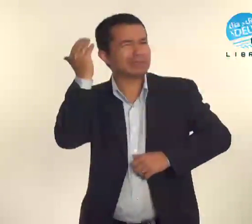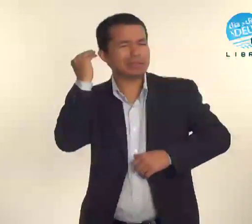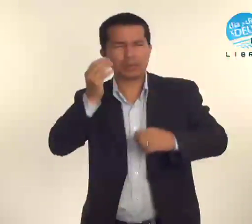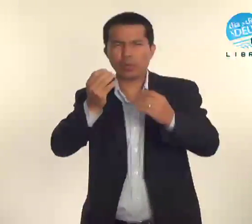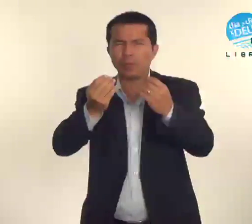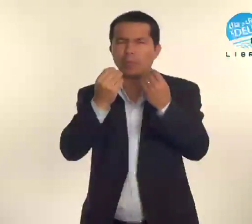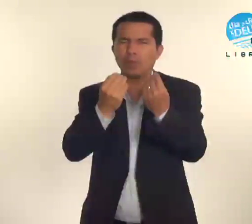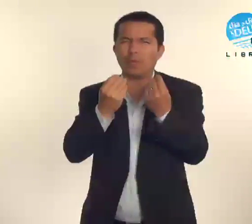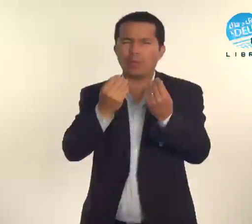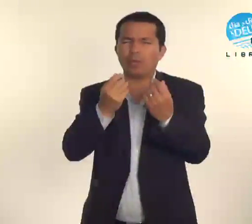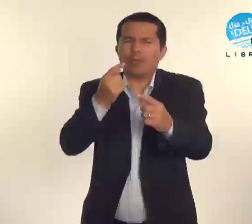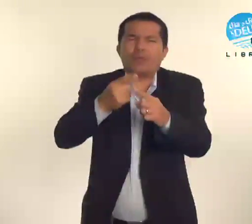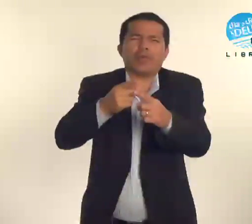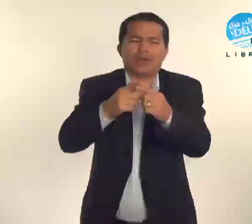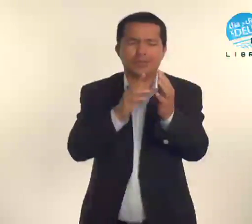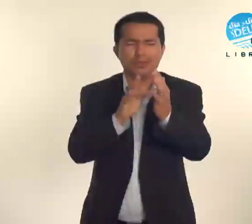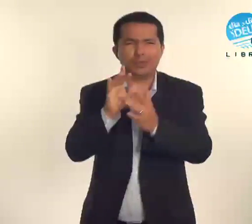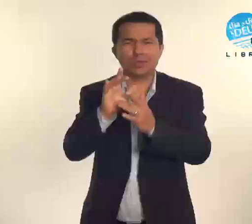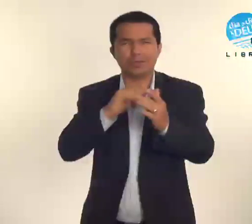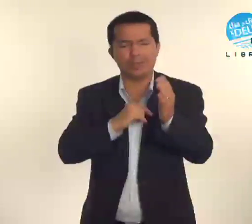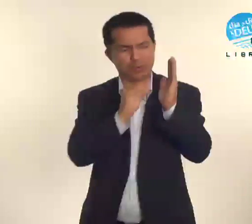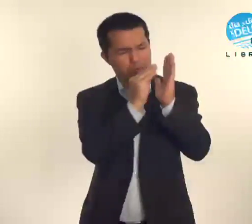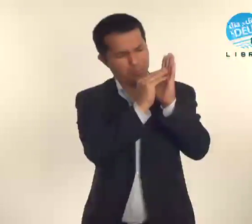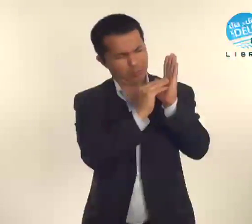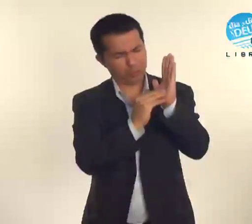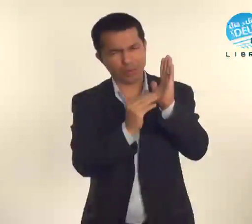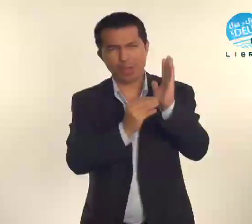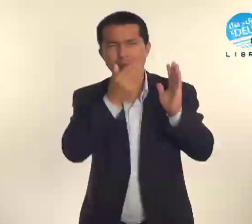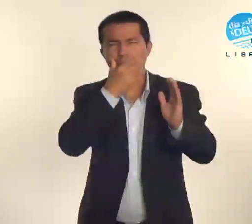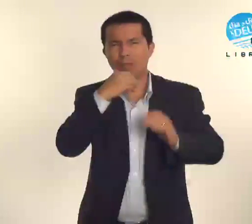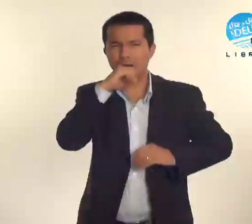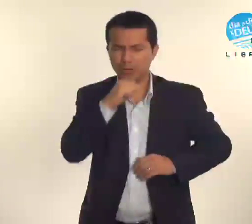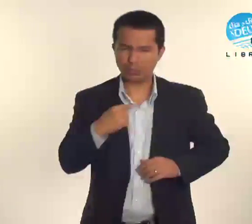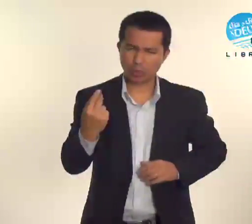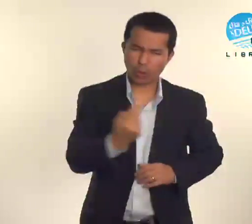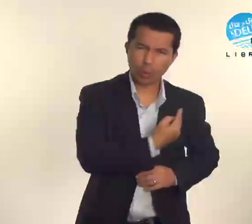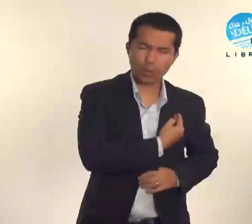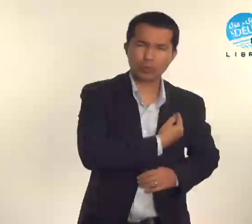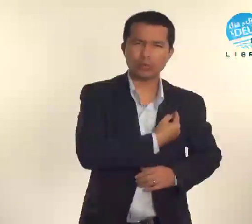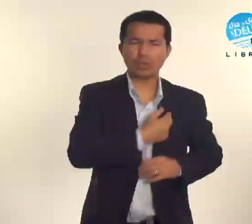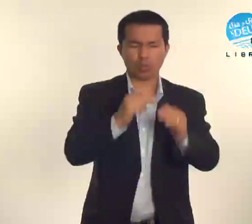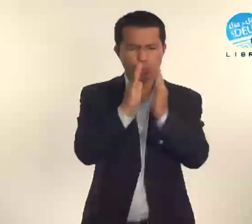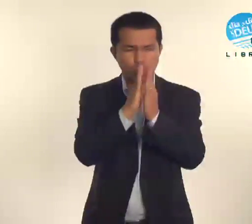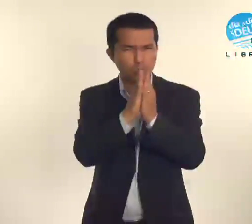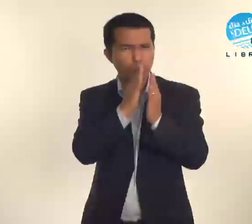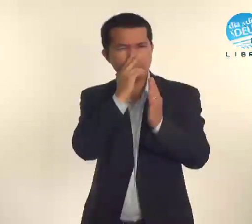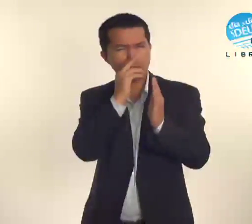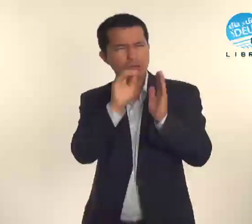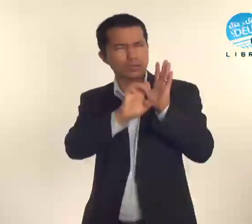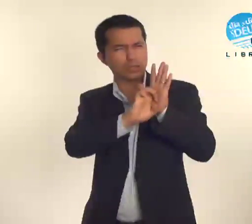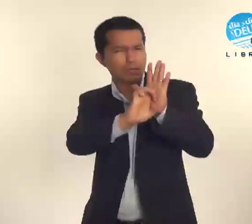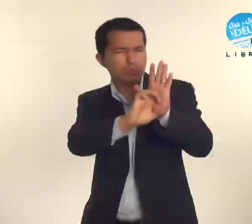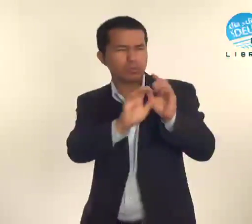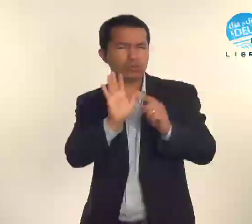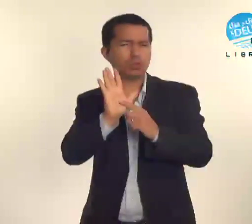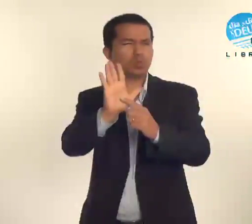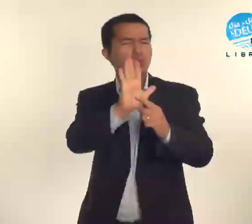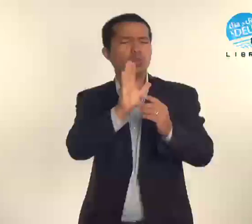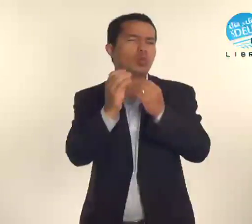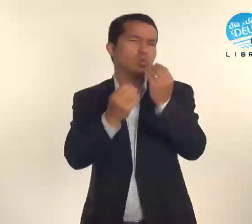que Jesus colocou na oração do Pai Nosso, nessa oração modelo, essas duas